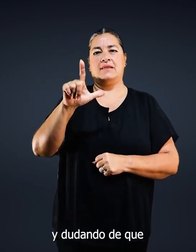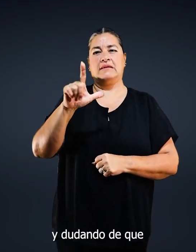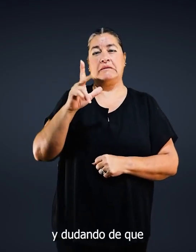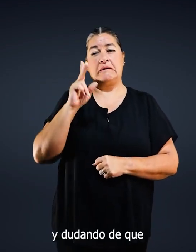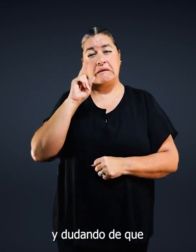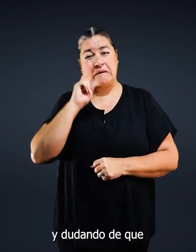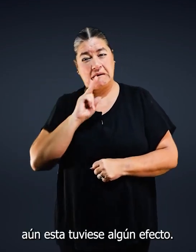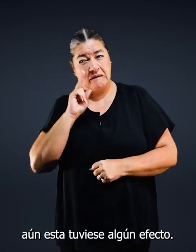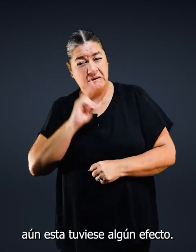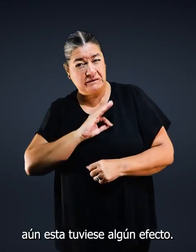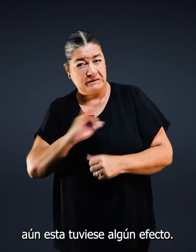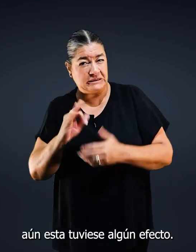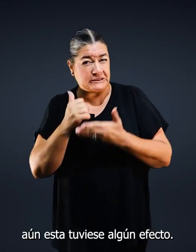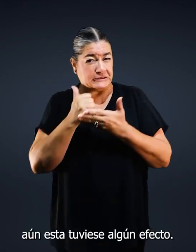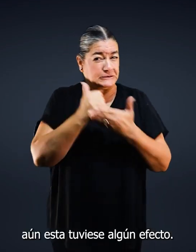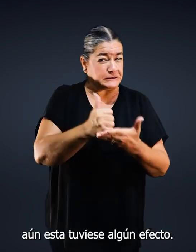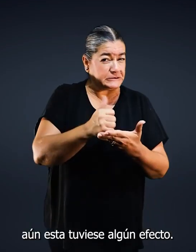Y dudando de que aún ésta tuviese algún efecto.